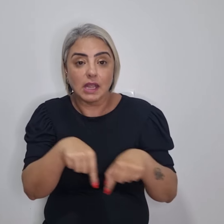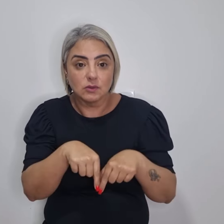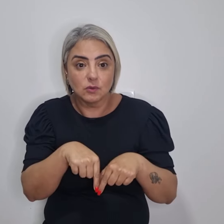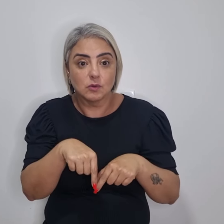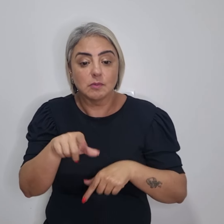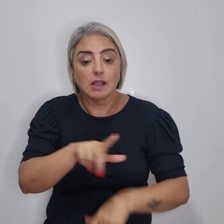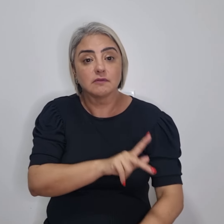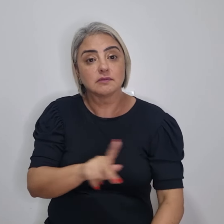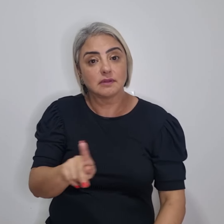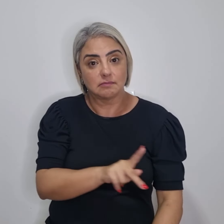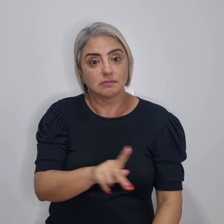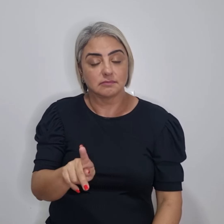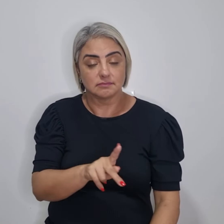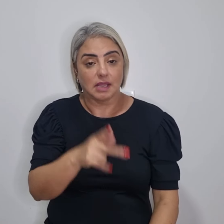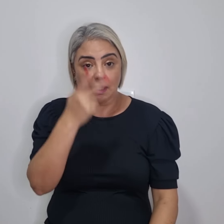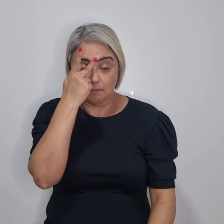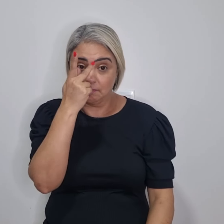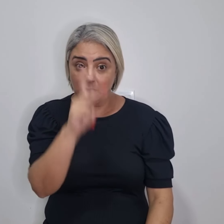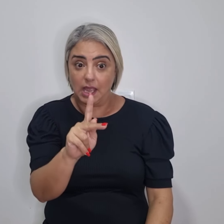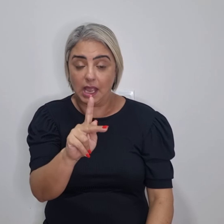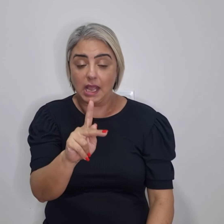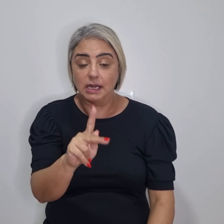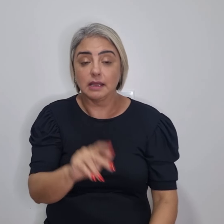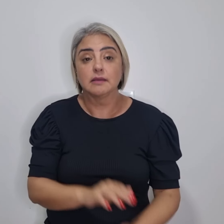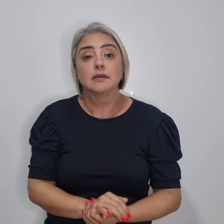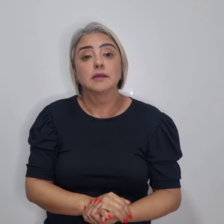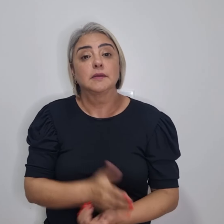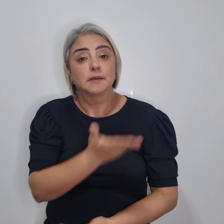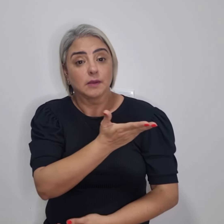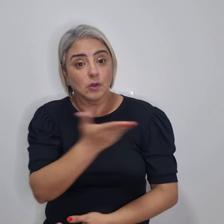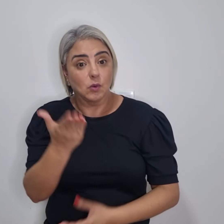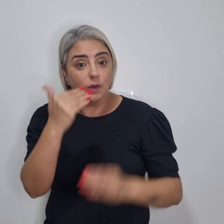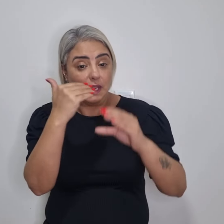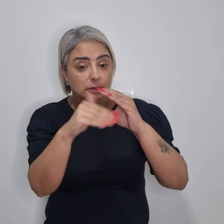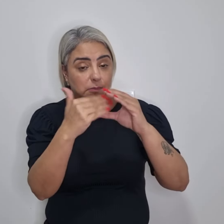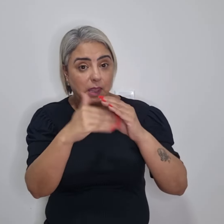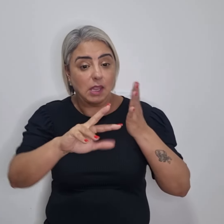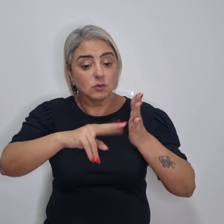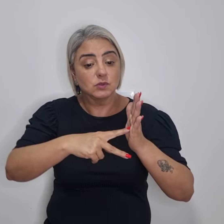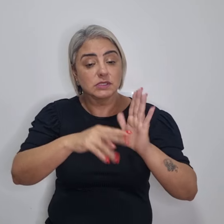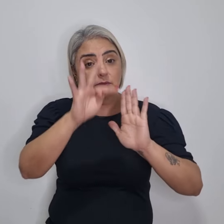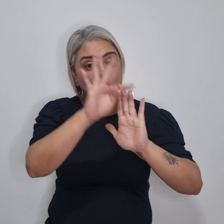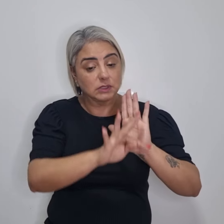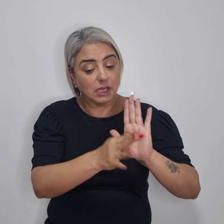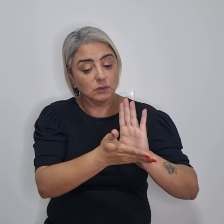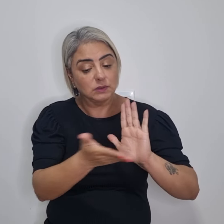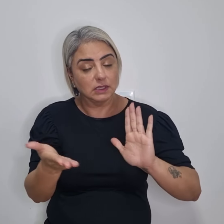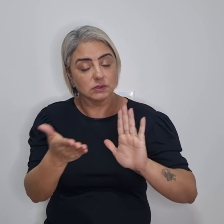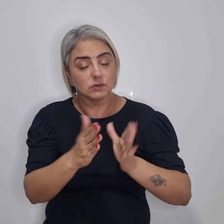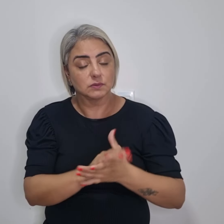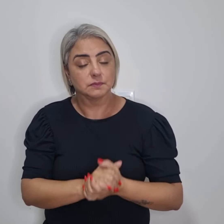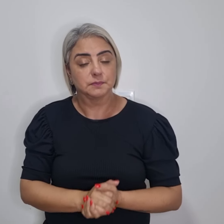leciona para imprensa arroba simprodf.org.br.